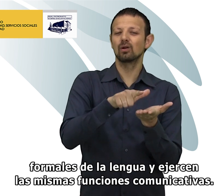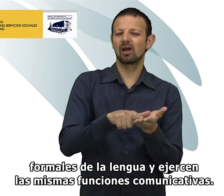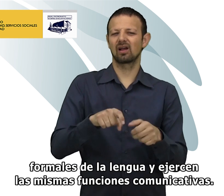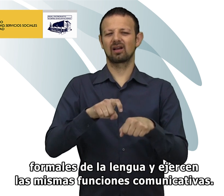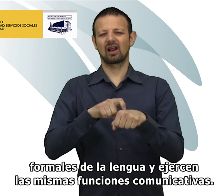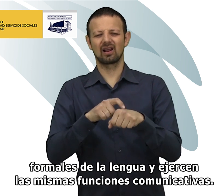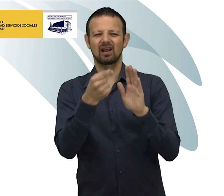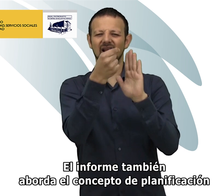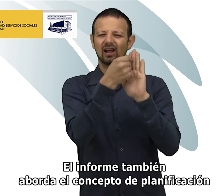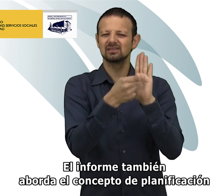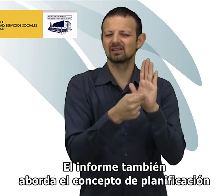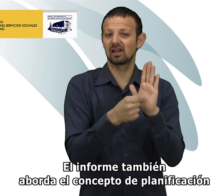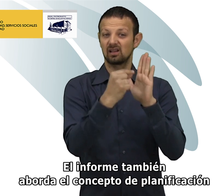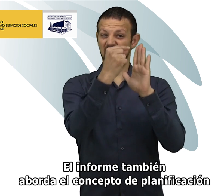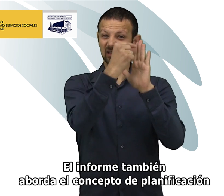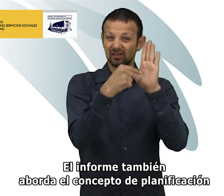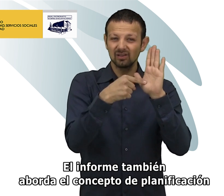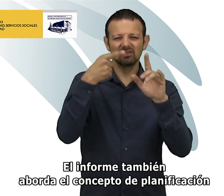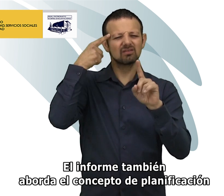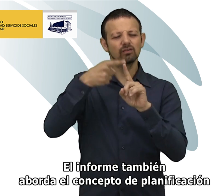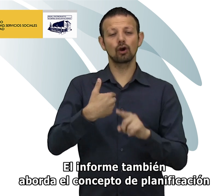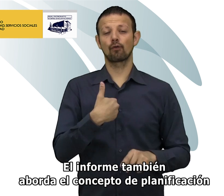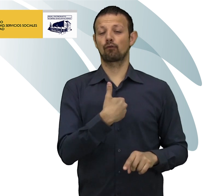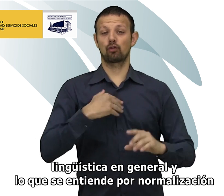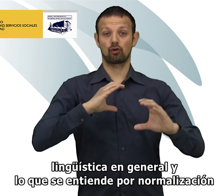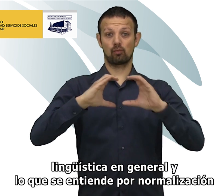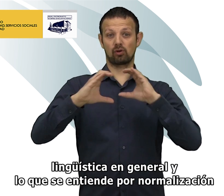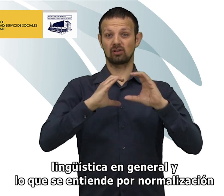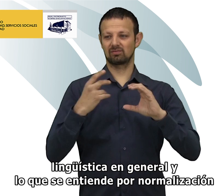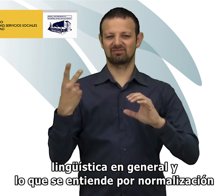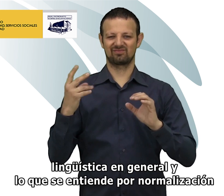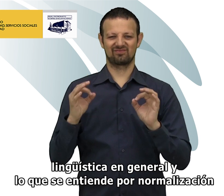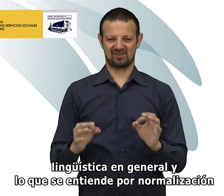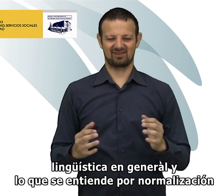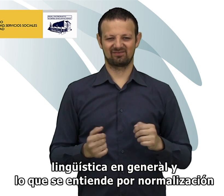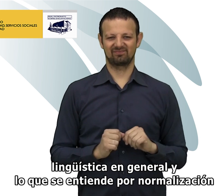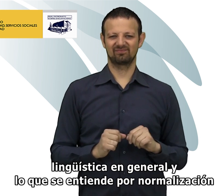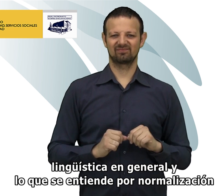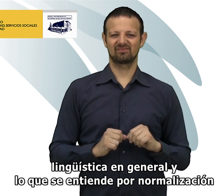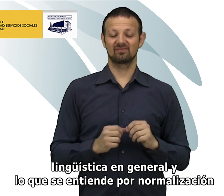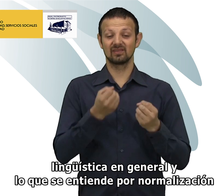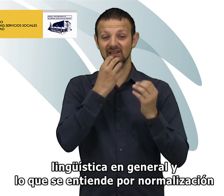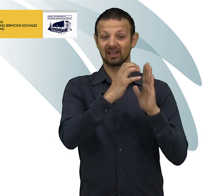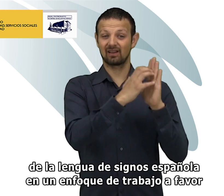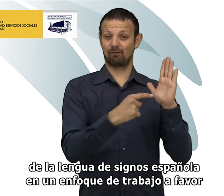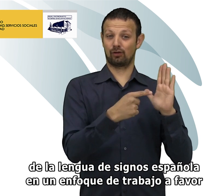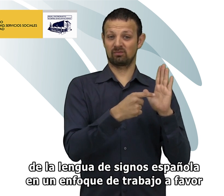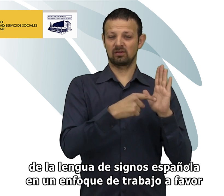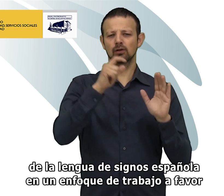funciones comunicativas. El informe también aborda el concepto de planificación lingüística en general y lo que se entiende por normalización de la lengua de